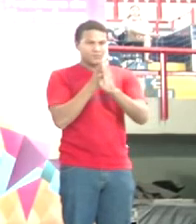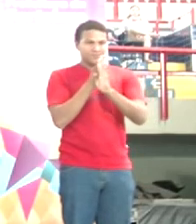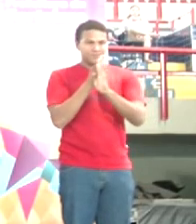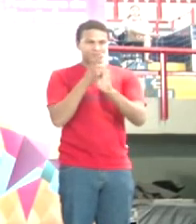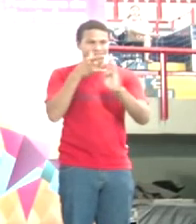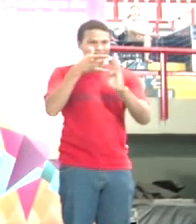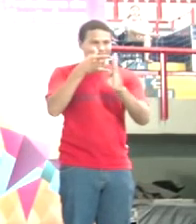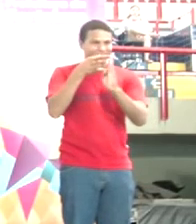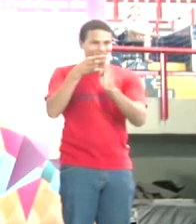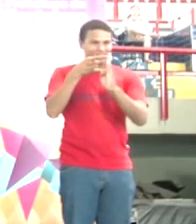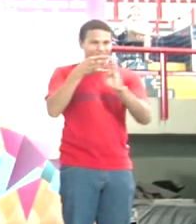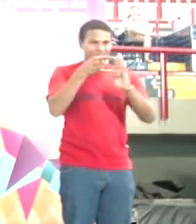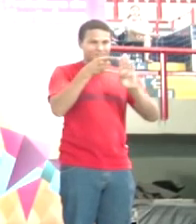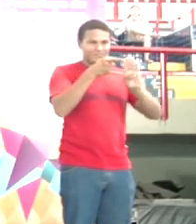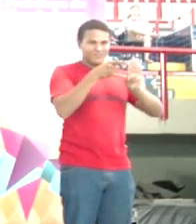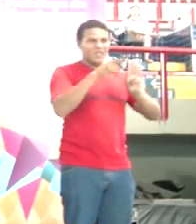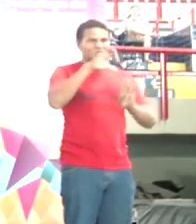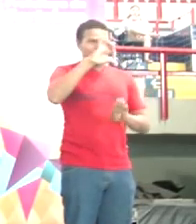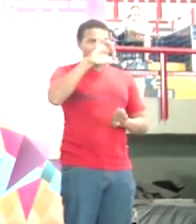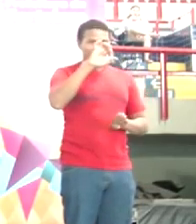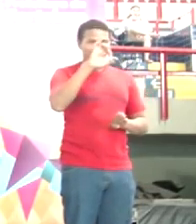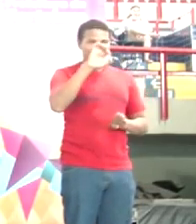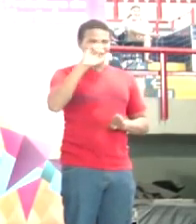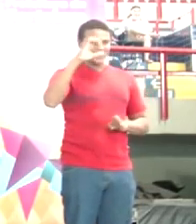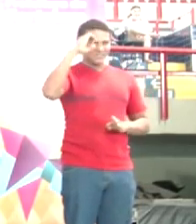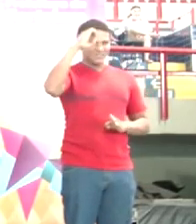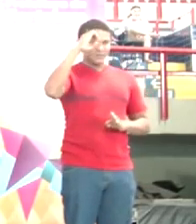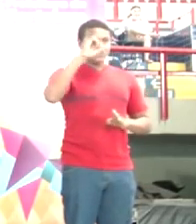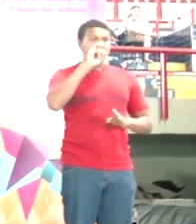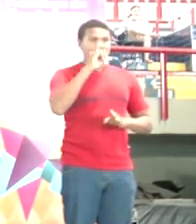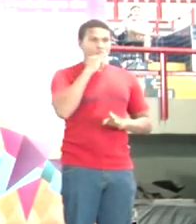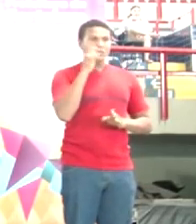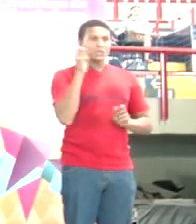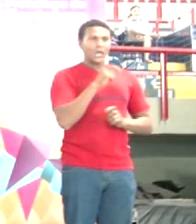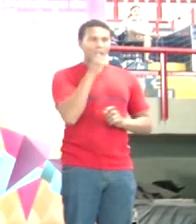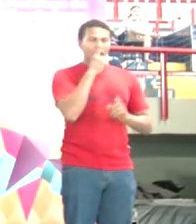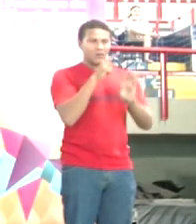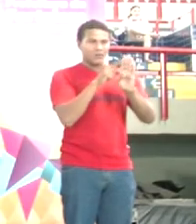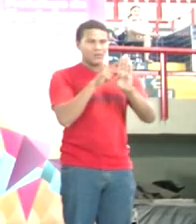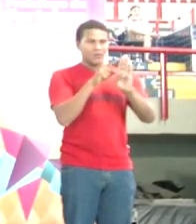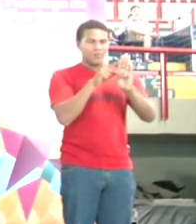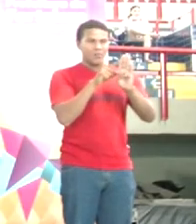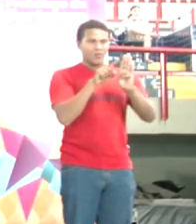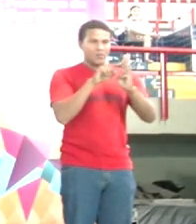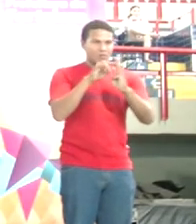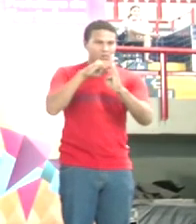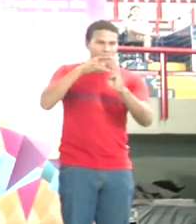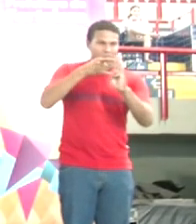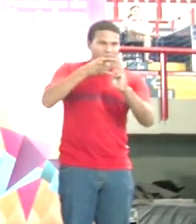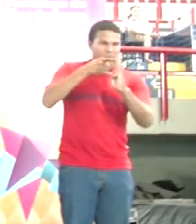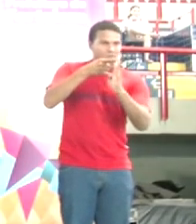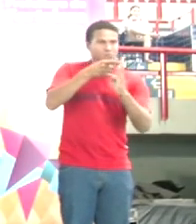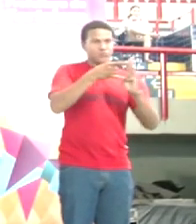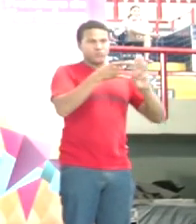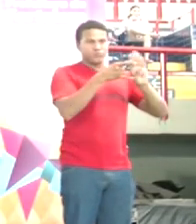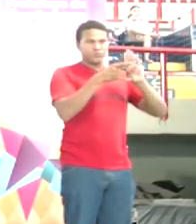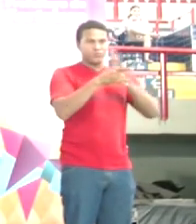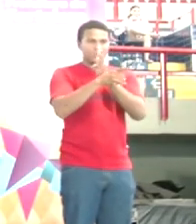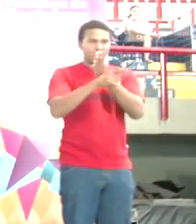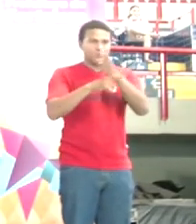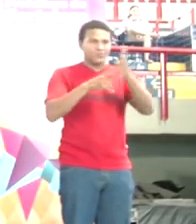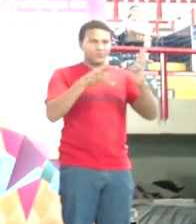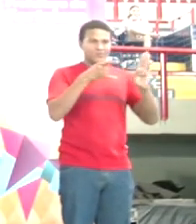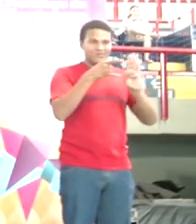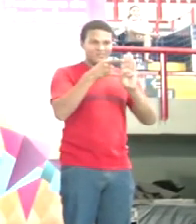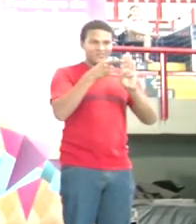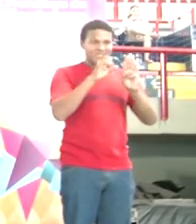fazer 90 graus, né? Mas se ela pudesse girar os 360, é como se eu pegasse essa folhinha aqui, ó, fixasse um eixo